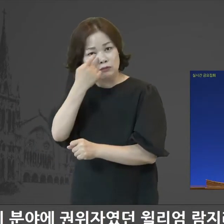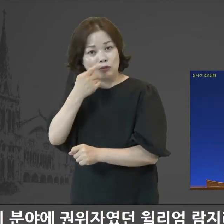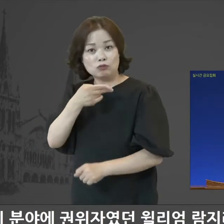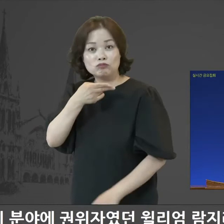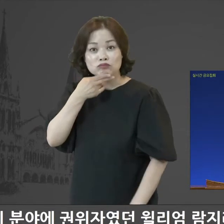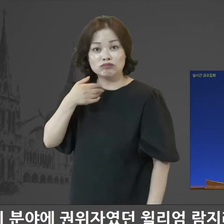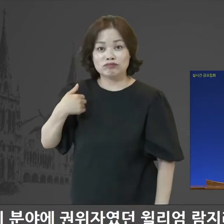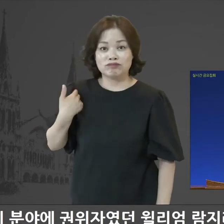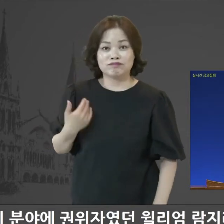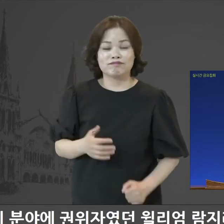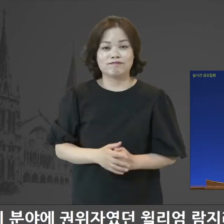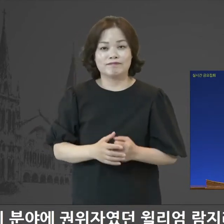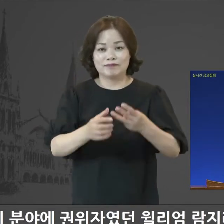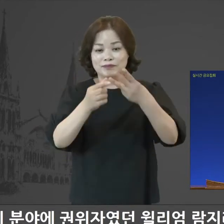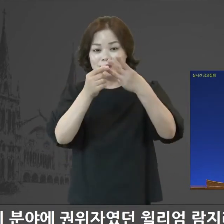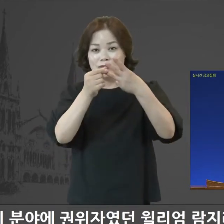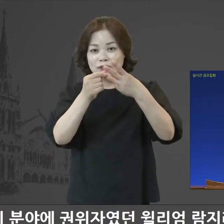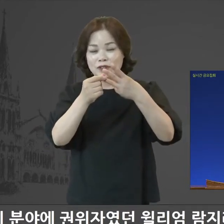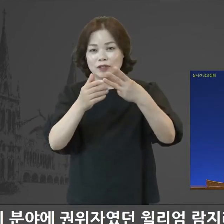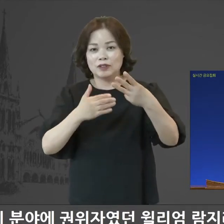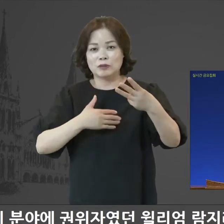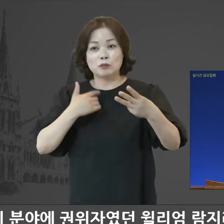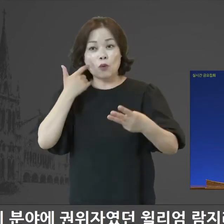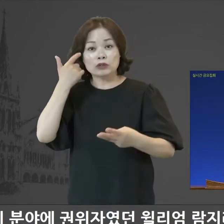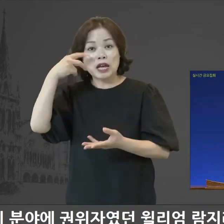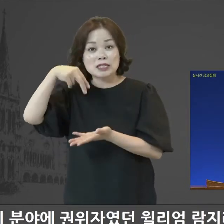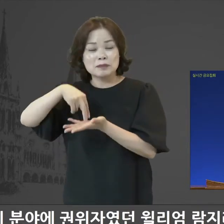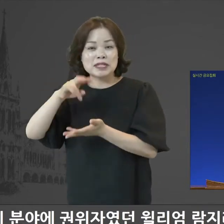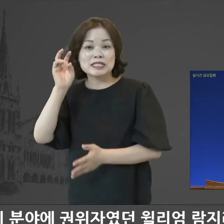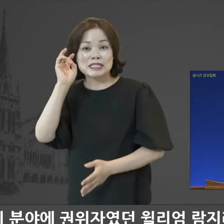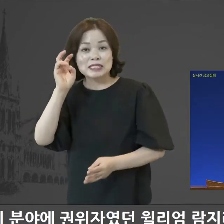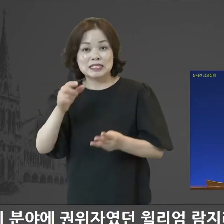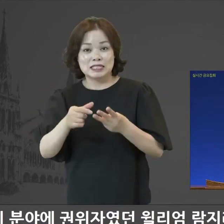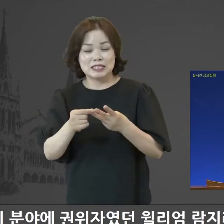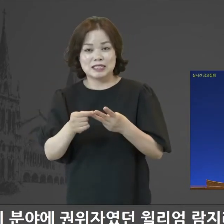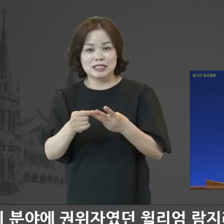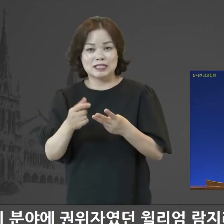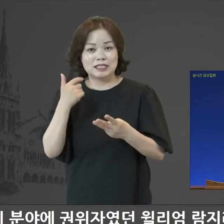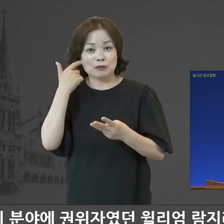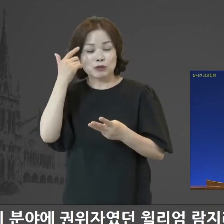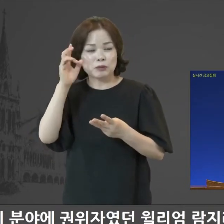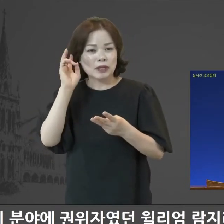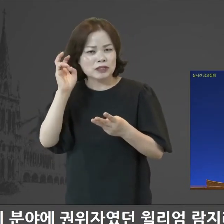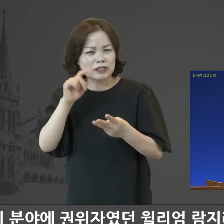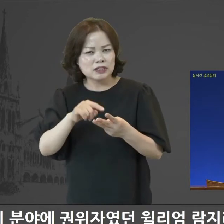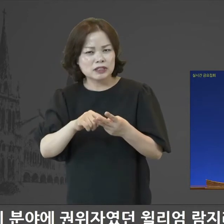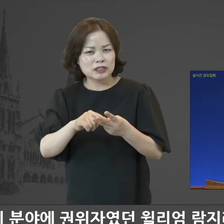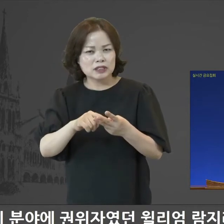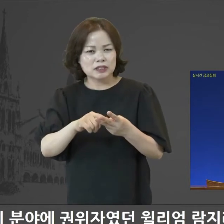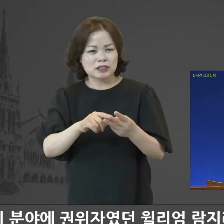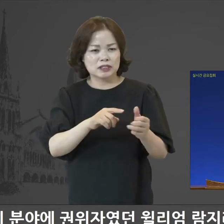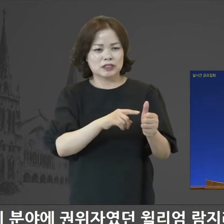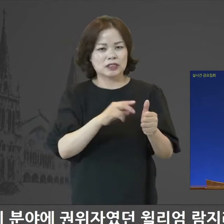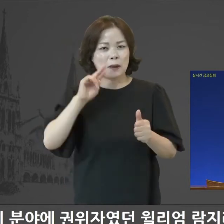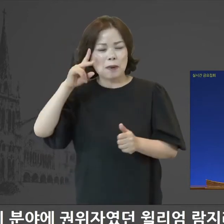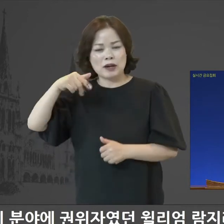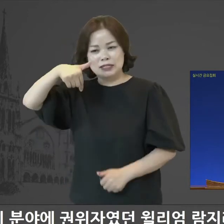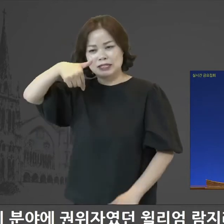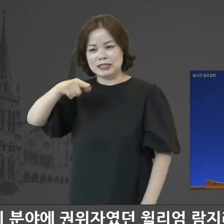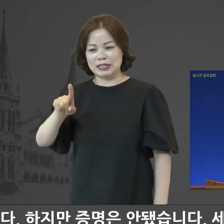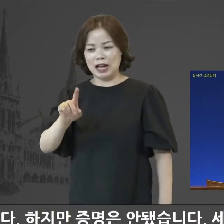됐습니다. 세 번째는, 이제 저는 어떻게 추측하냐면, 제 추측은 세 번째인데, 바울이 가이사라에 투옥돼 있을